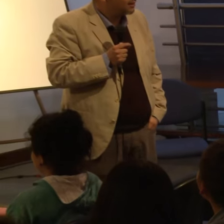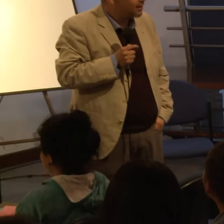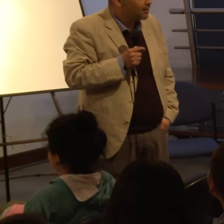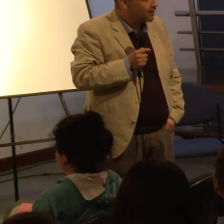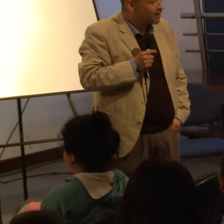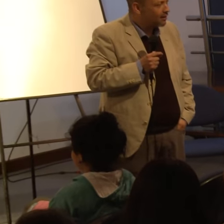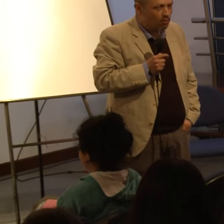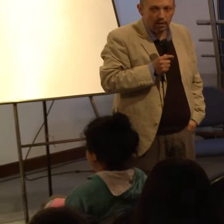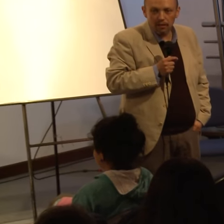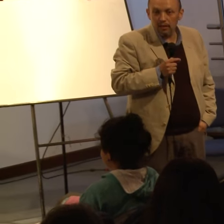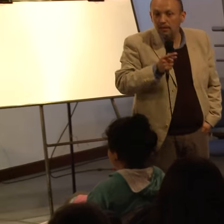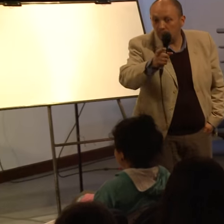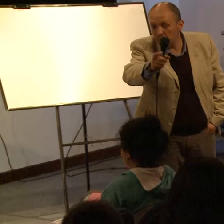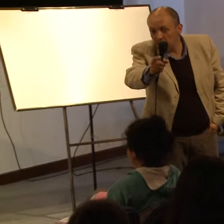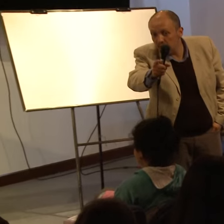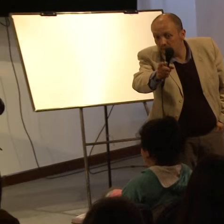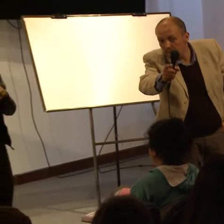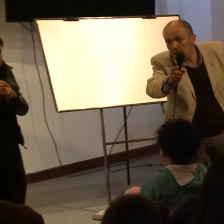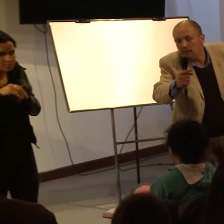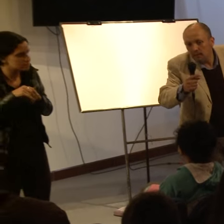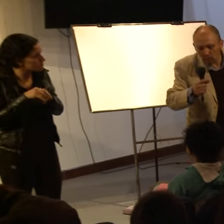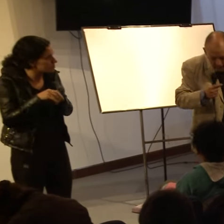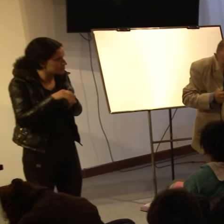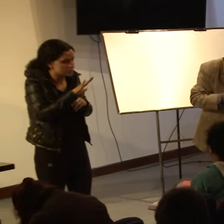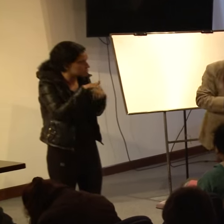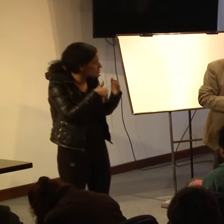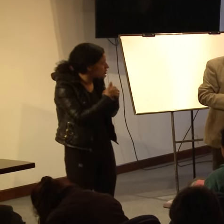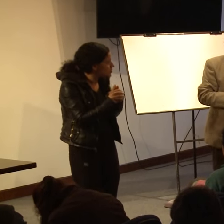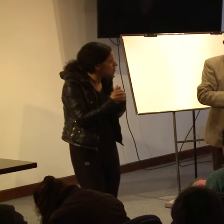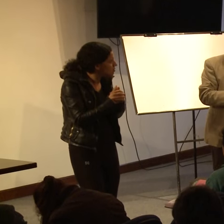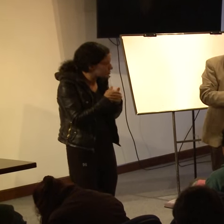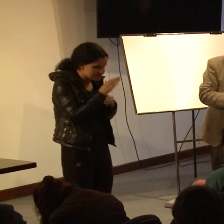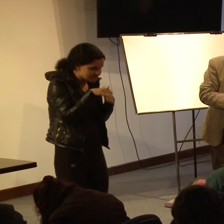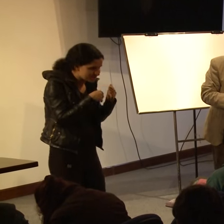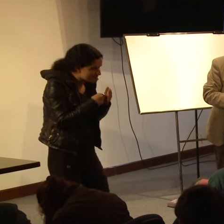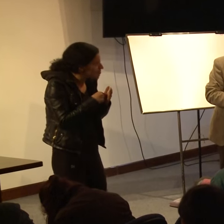inconscientemente? ¿Cuál? Todas hacían así.